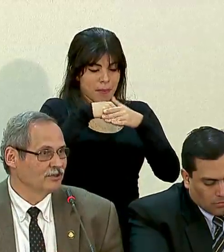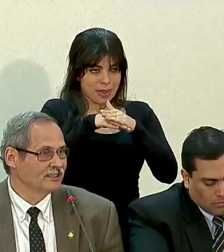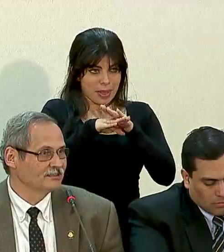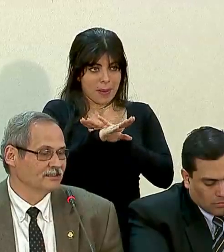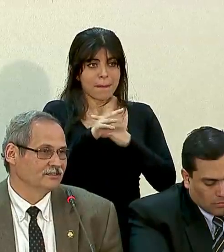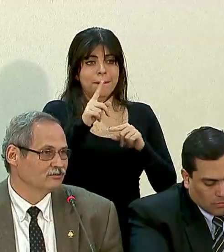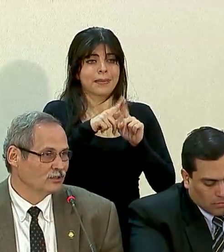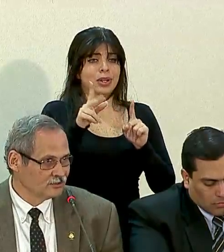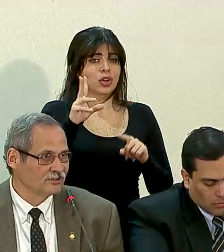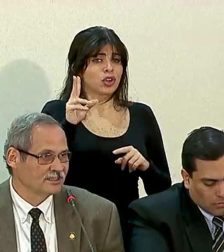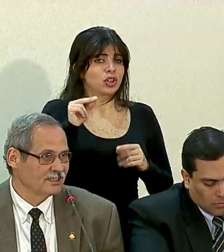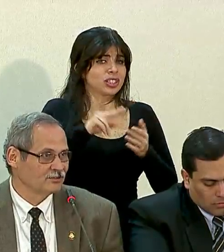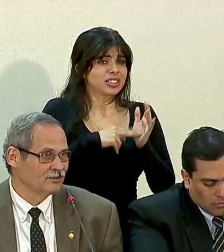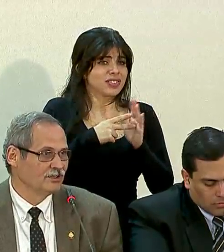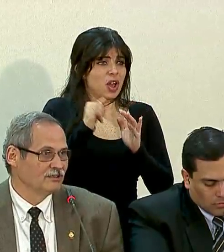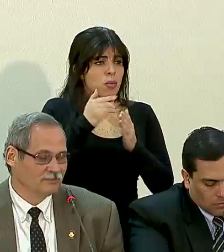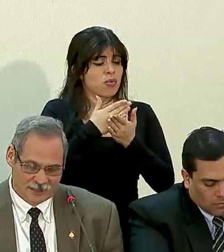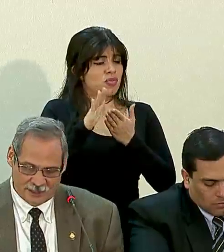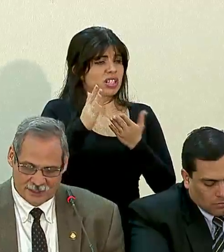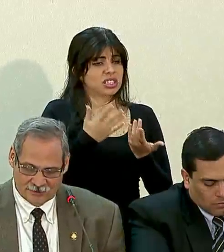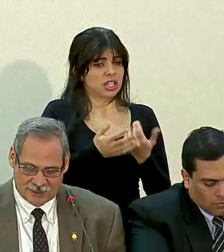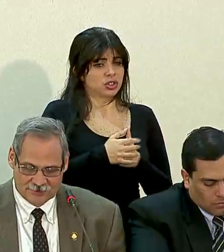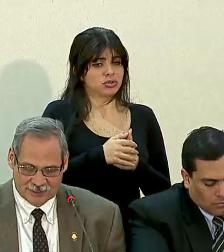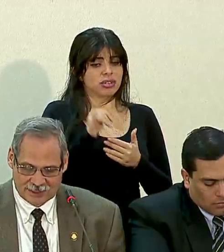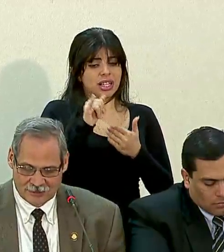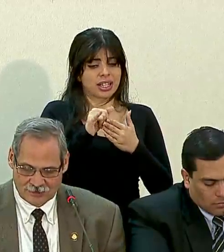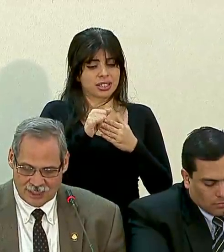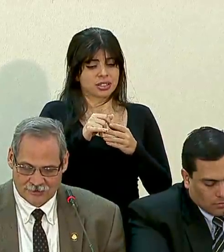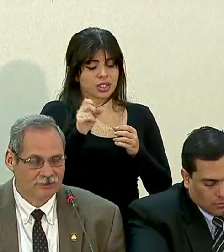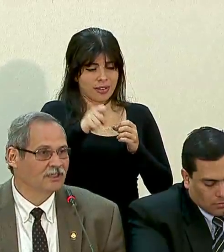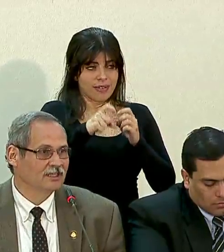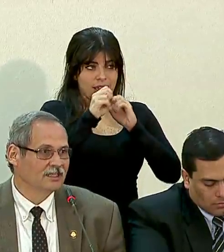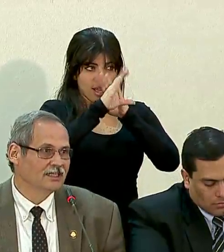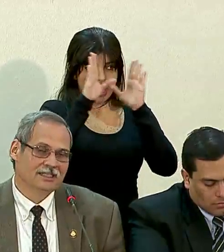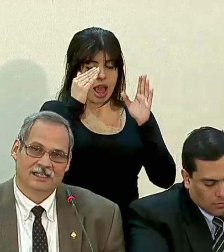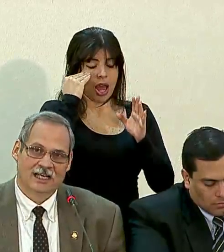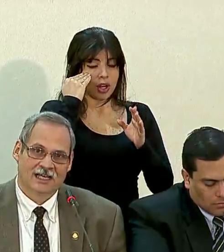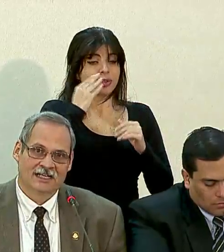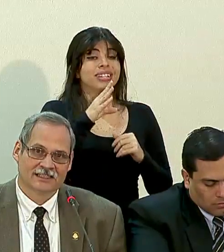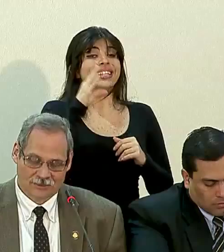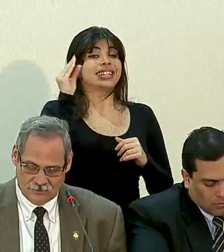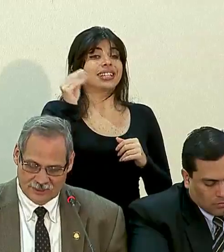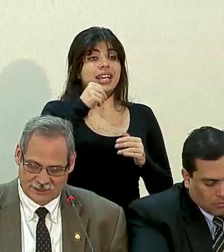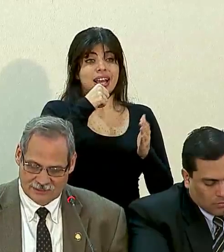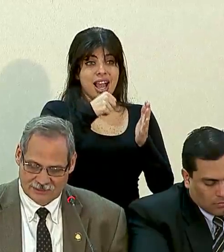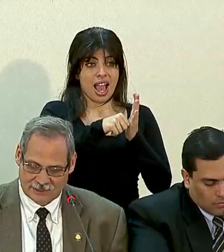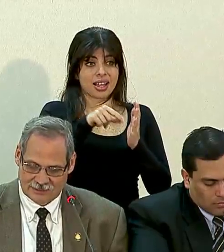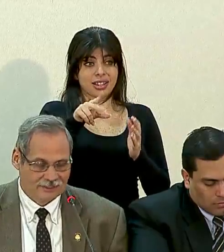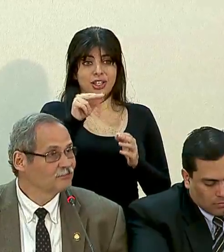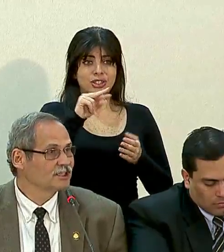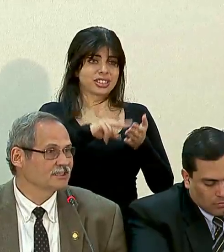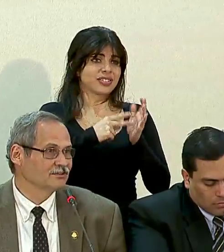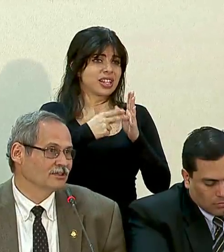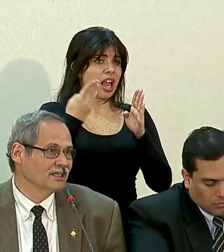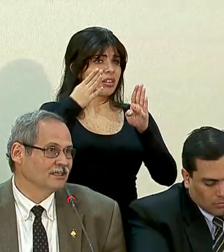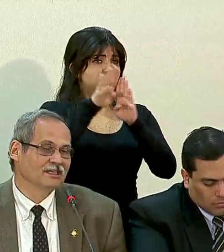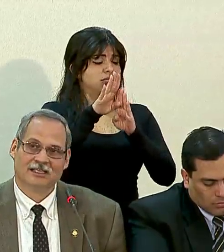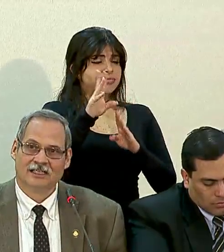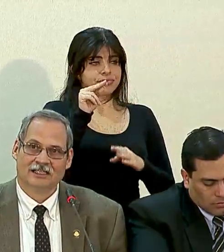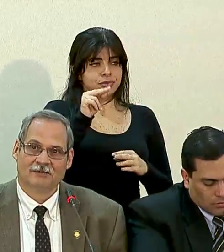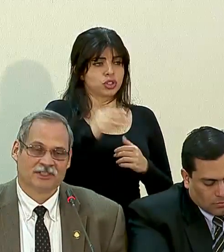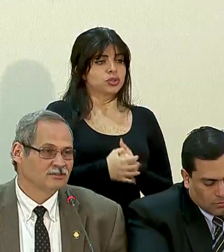pero no es un rechazo, ¿verdad? Eso tenemos que tenerlo claro. Y la carta no es que se están cerrando puertas, sino